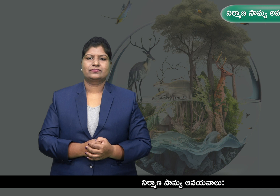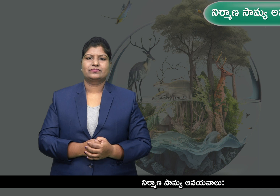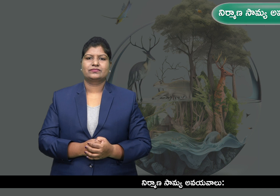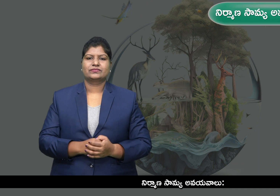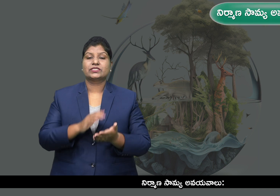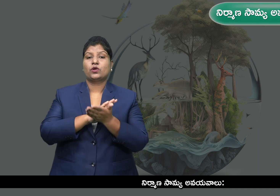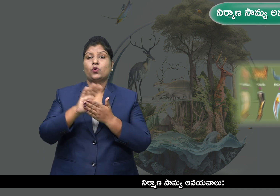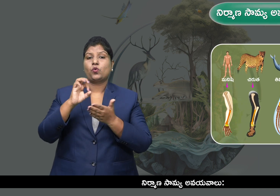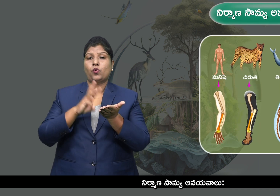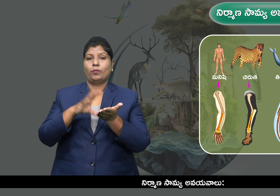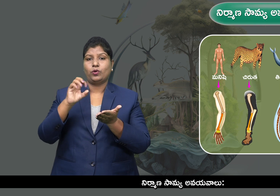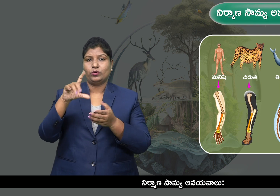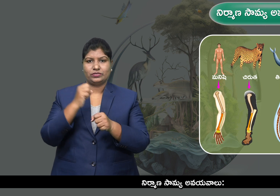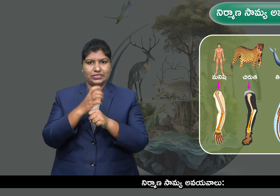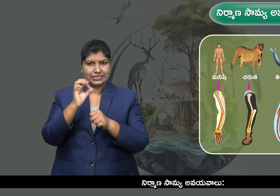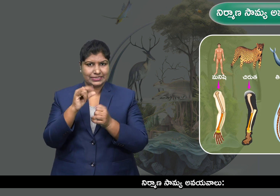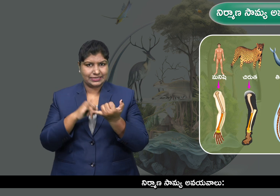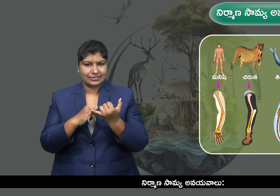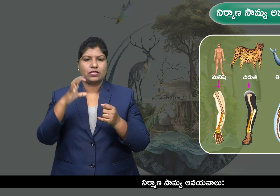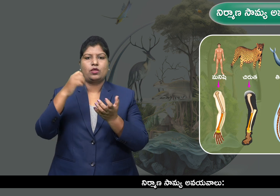నిర్మాణ సామ్య అవయవాలు.